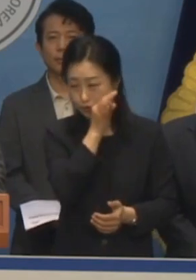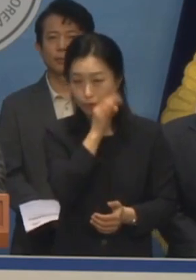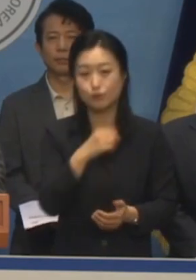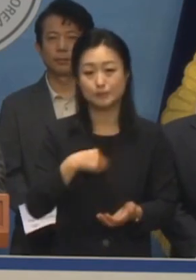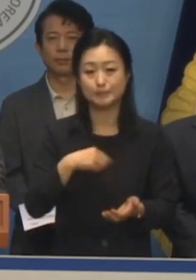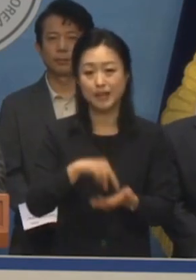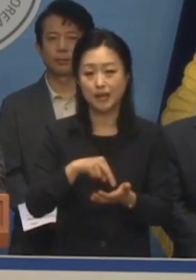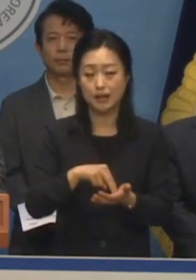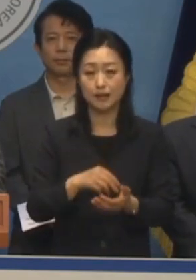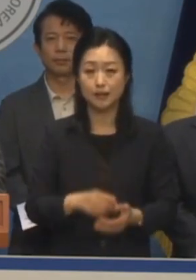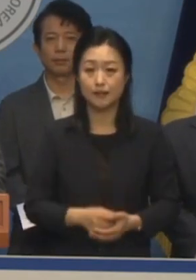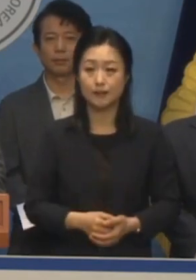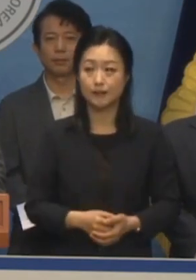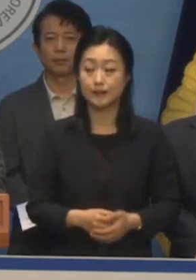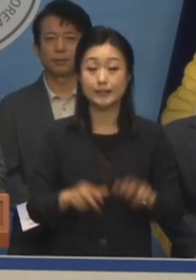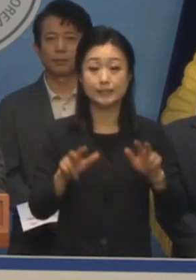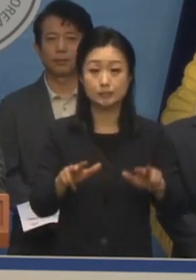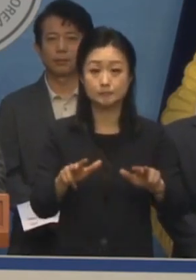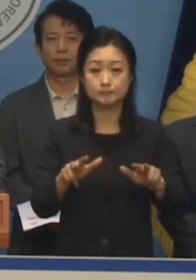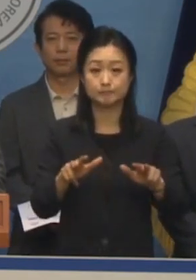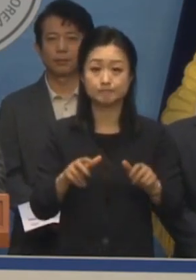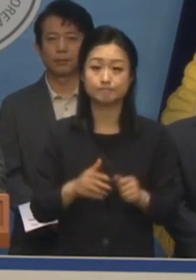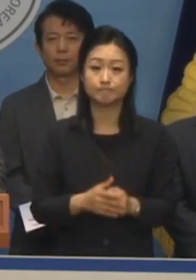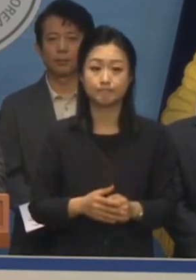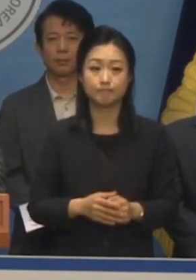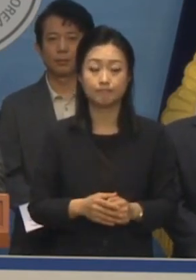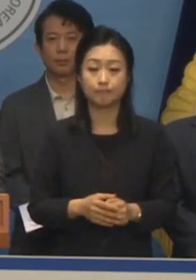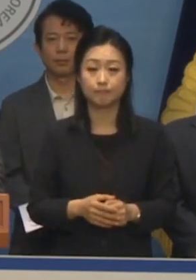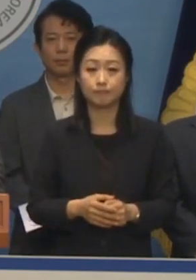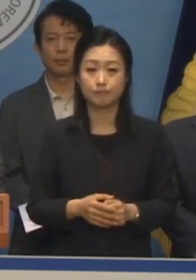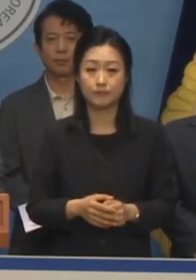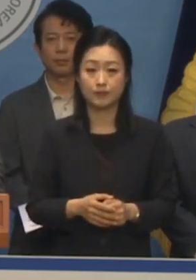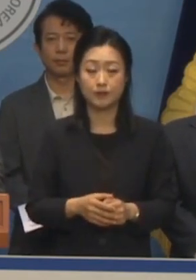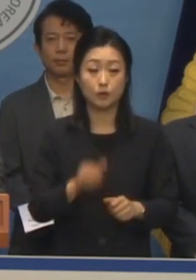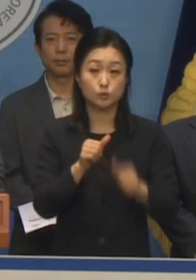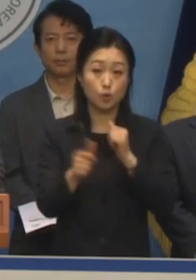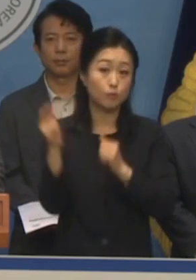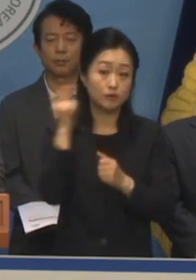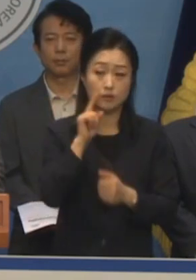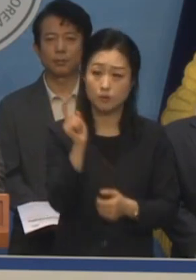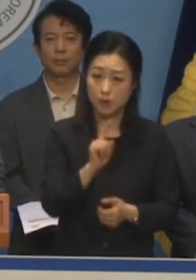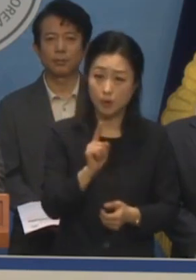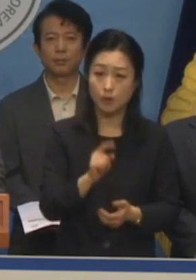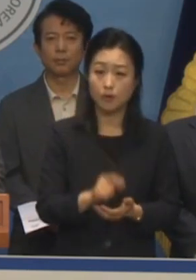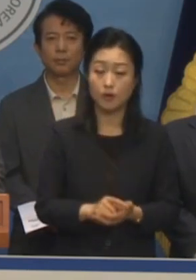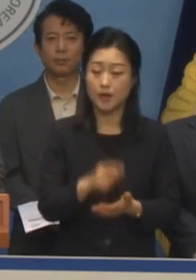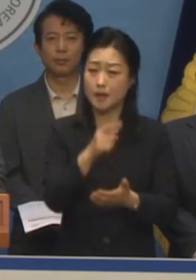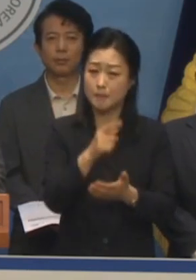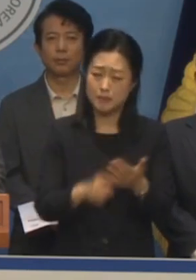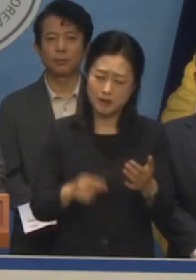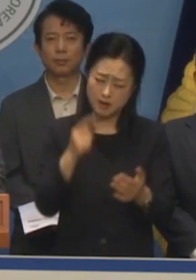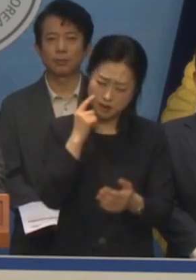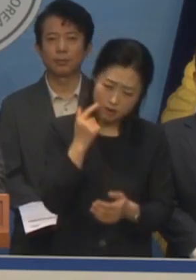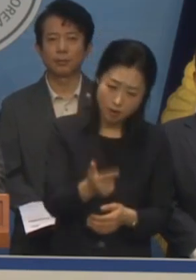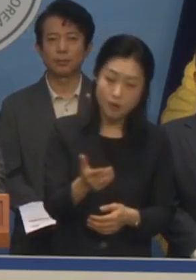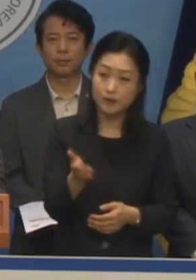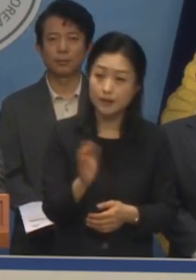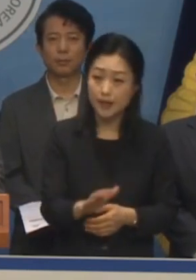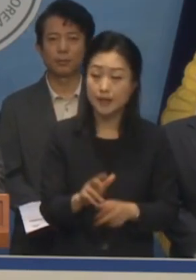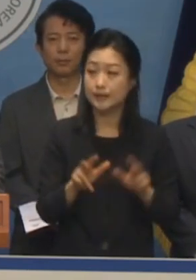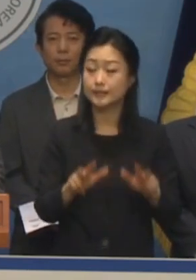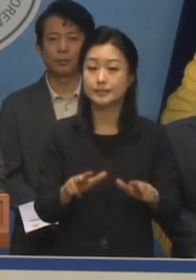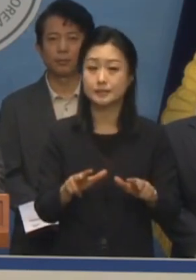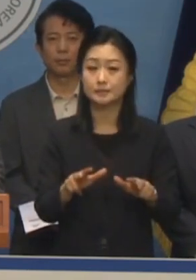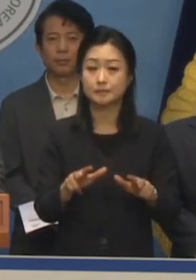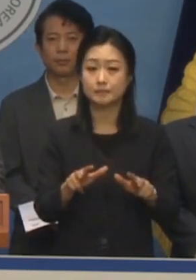수준입니다. 지금 저희 업계에서는 흉흉한 소문이 돌고 있습니다. 피해가 엄청나지만